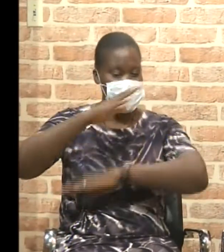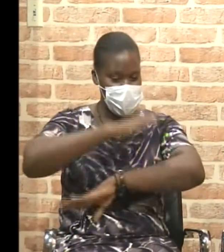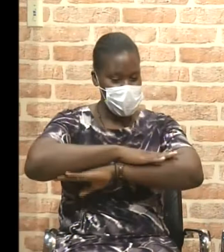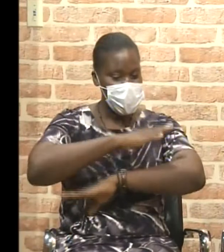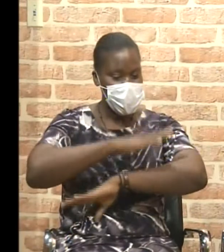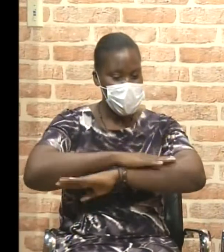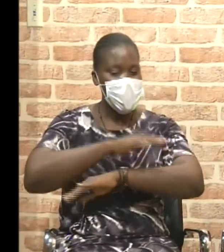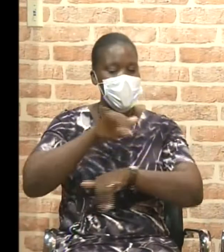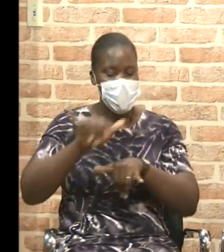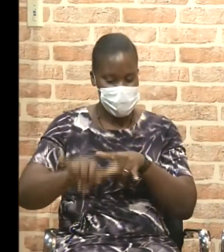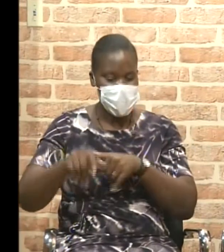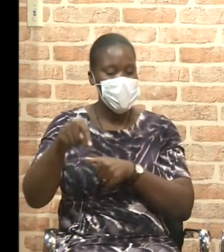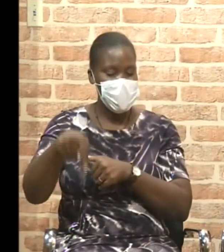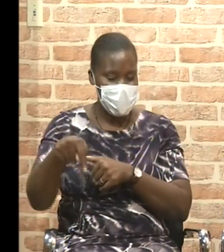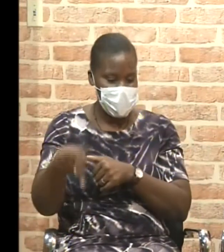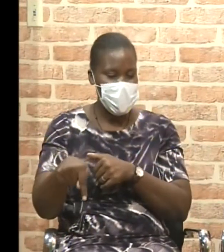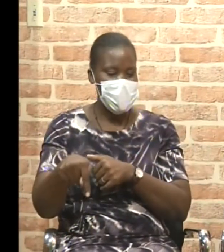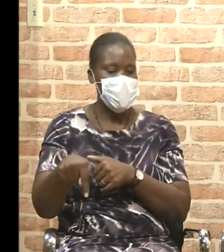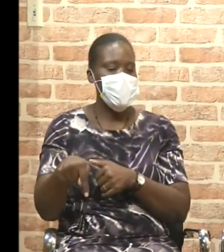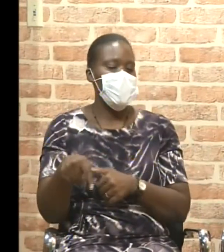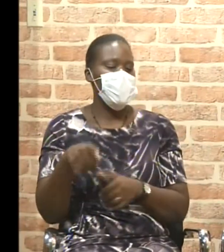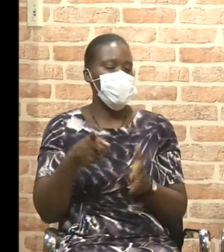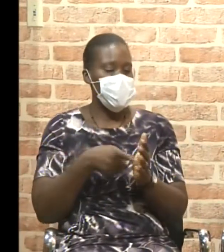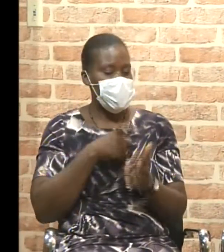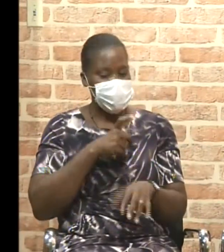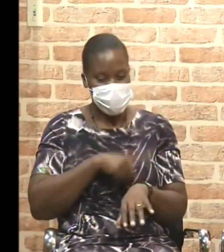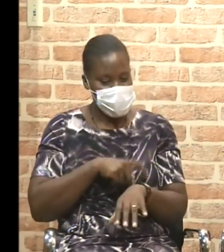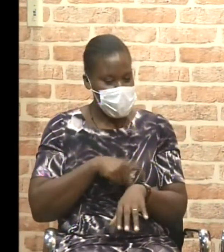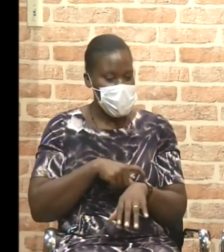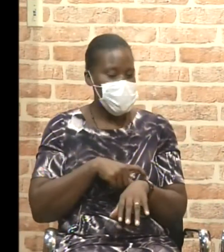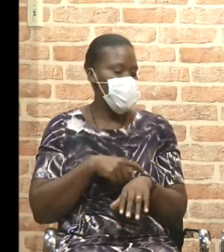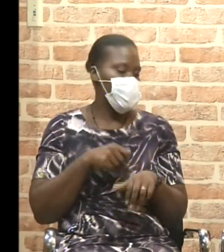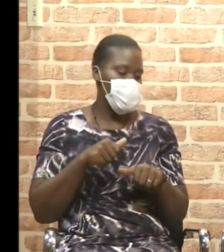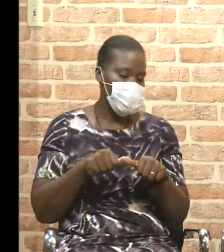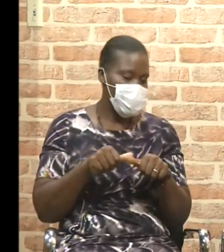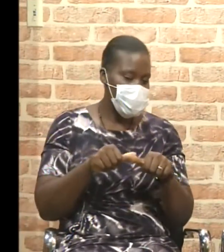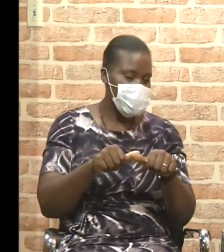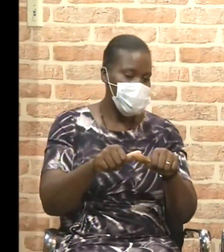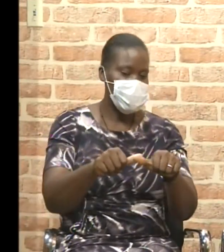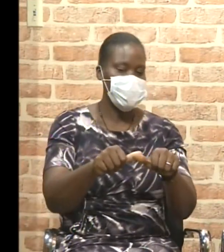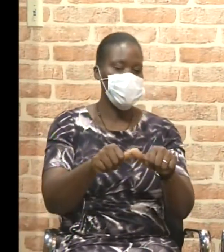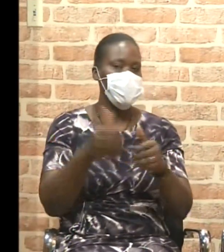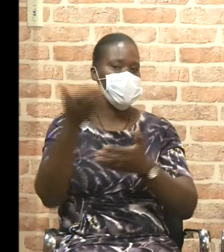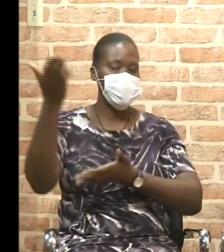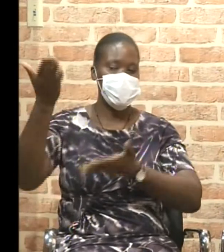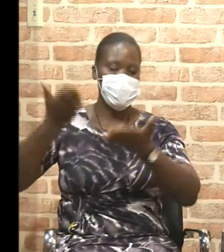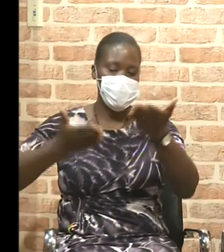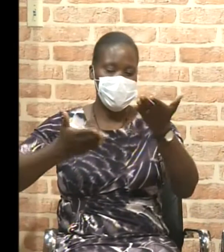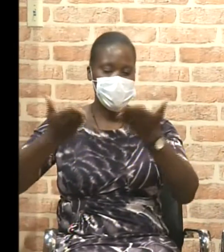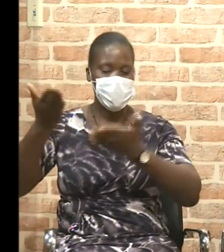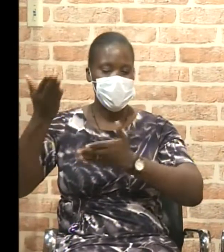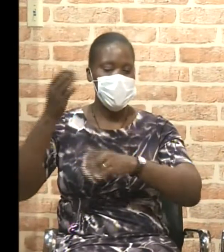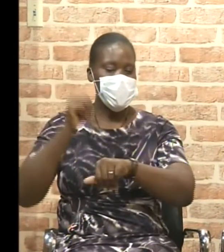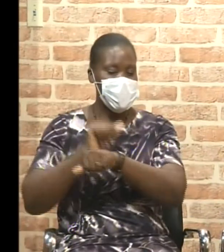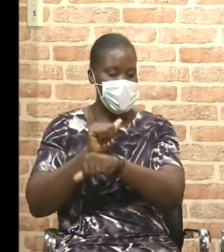des fois, mon salvin cherche, ce n'est pas l'île qui a souhaité joindre, mais nous-mêmes, nous assurons au moins le service est fonctionnel et il a marché. Et